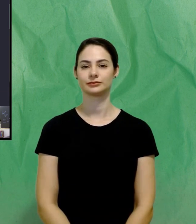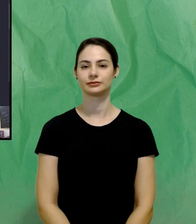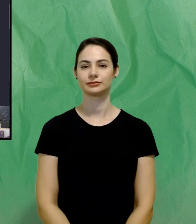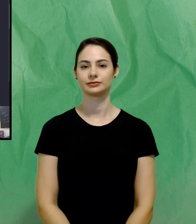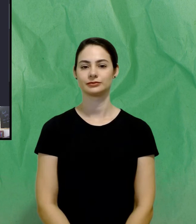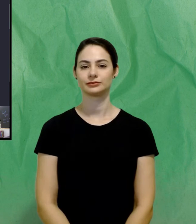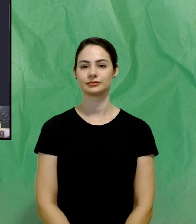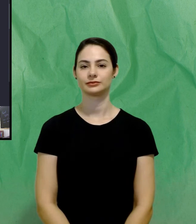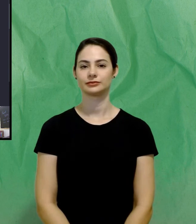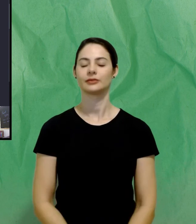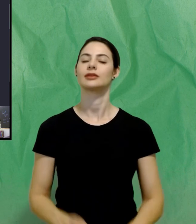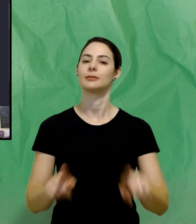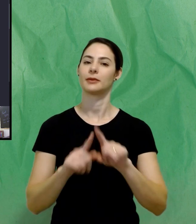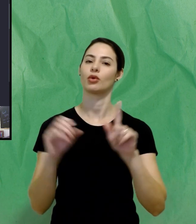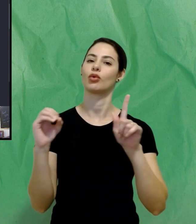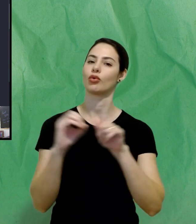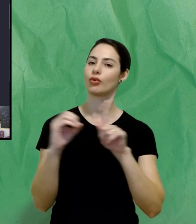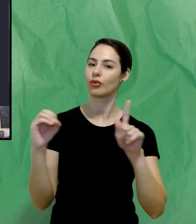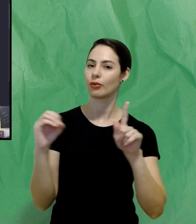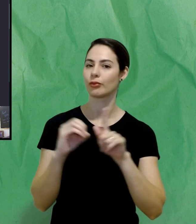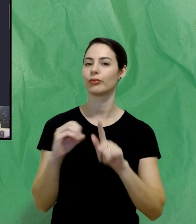E o nosso Google